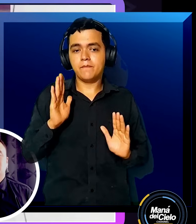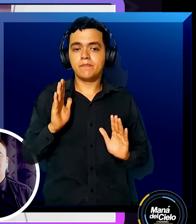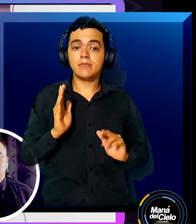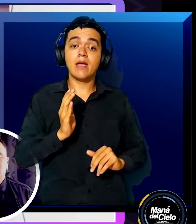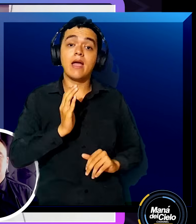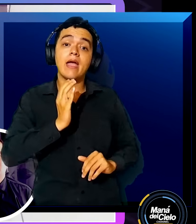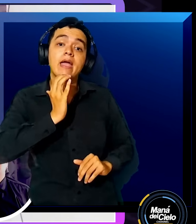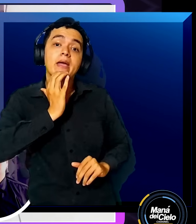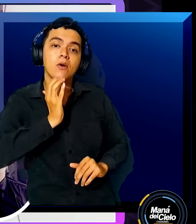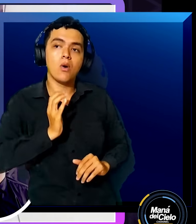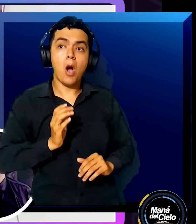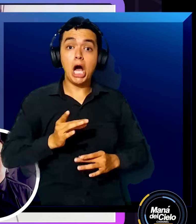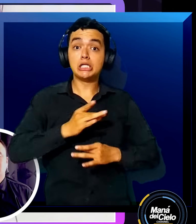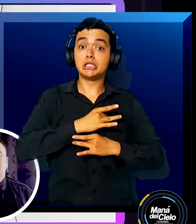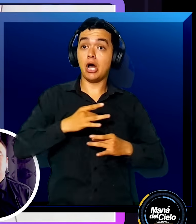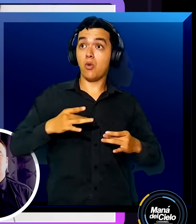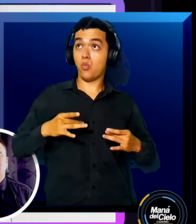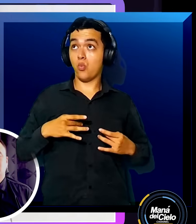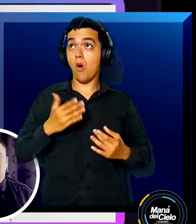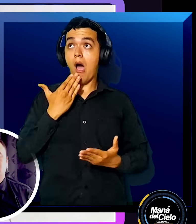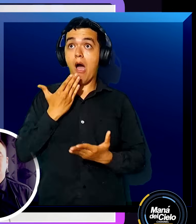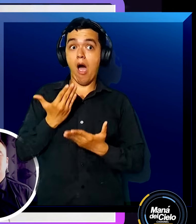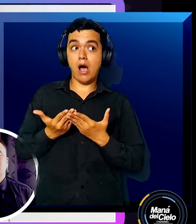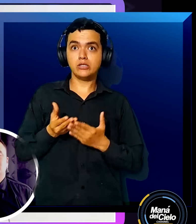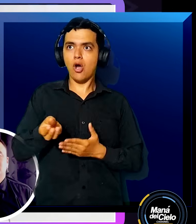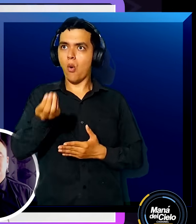Que su reino se establezca. Por eso Jesús les dice,